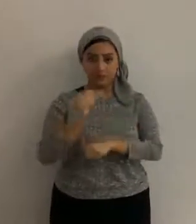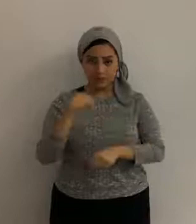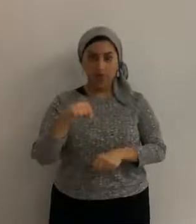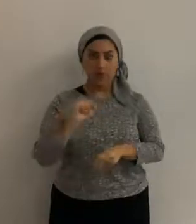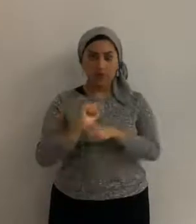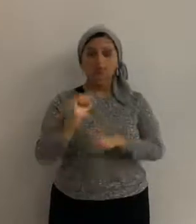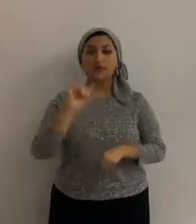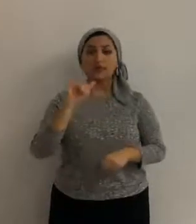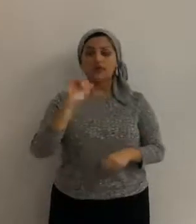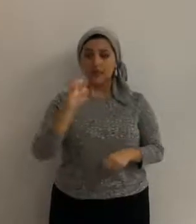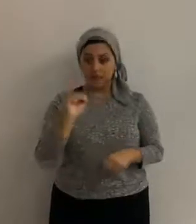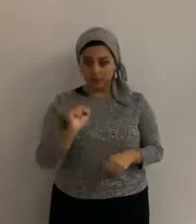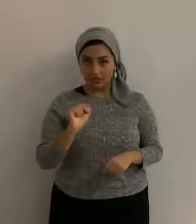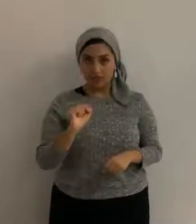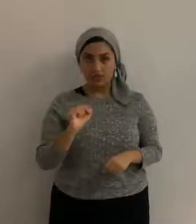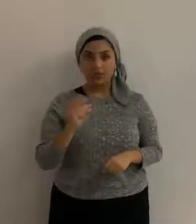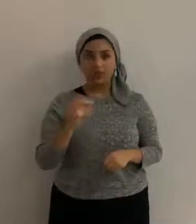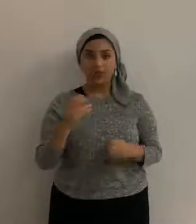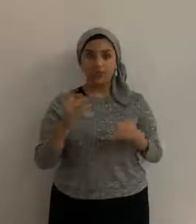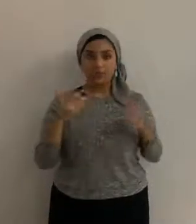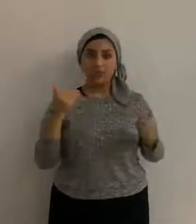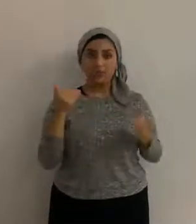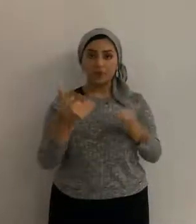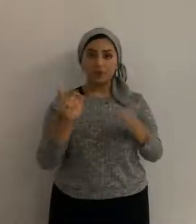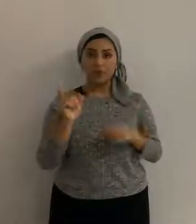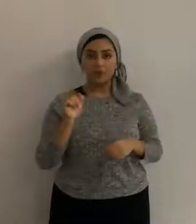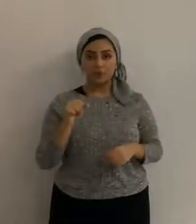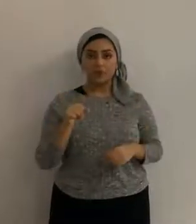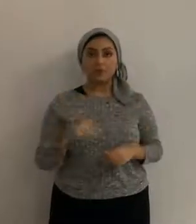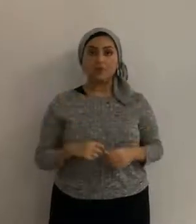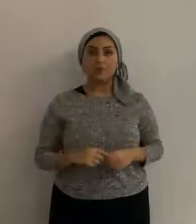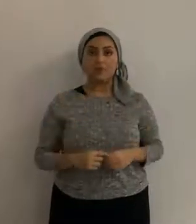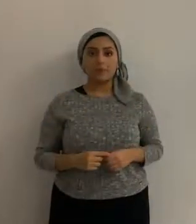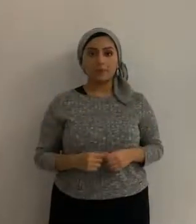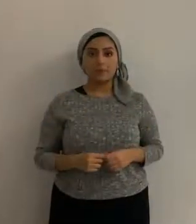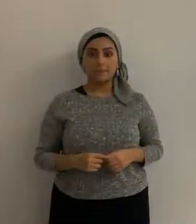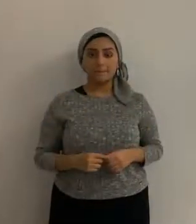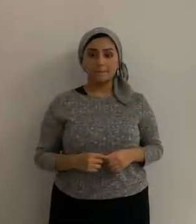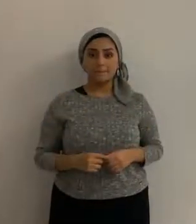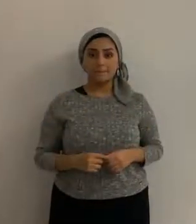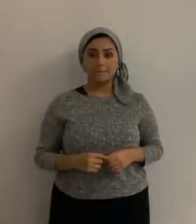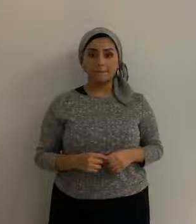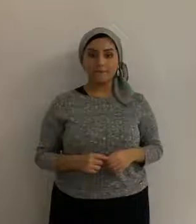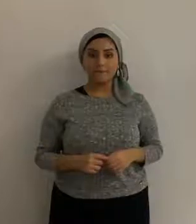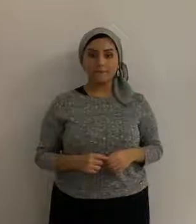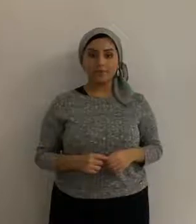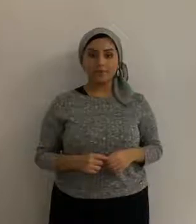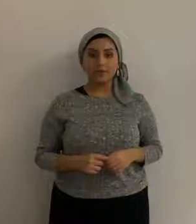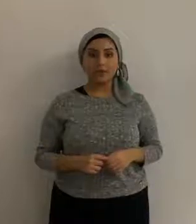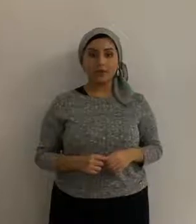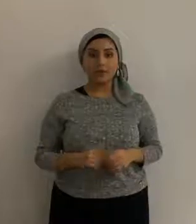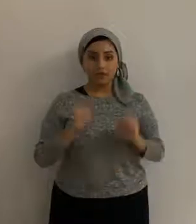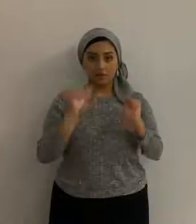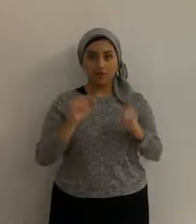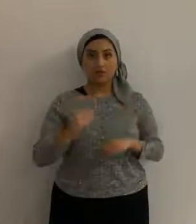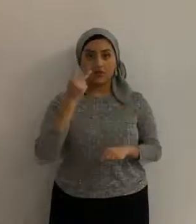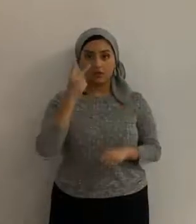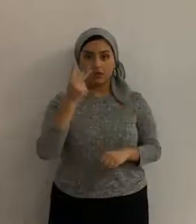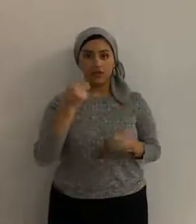funciona, y es muy acercado, ¿sí? Sí. Y como ustedes podrán ver, aquí está la prueba, de